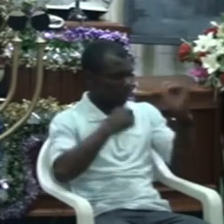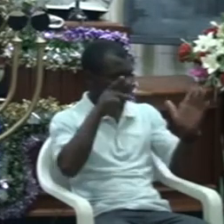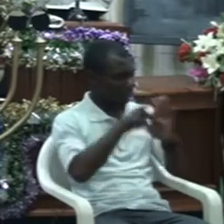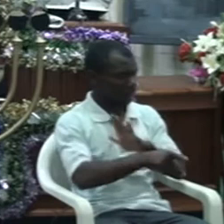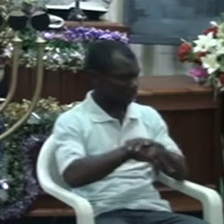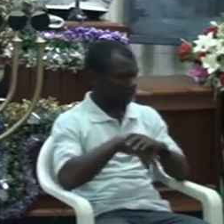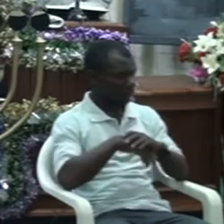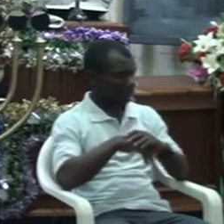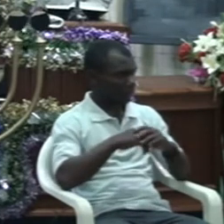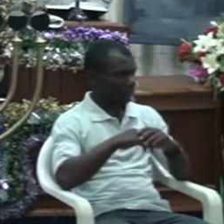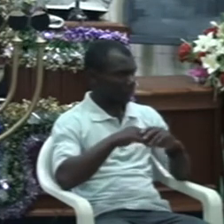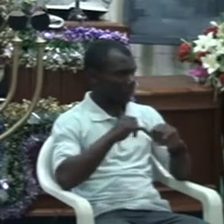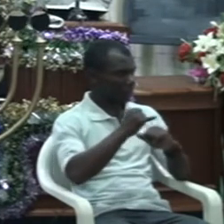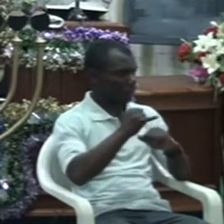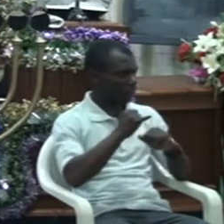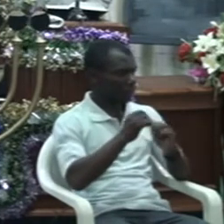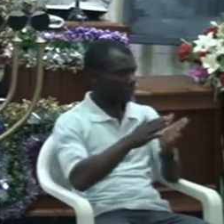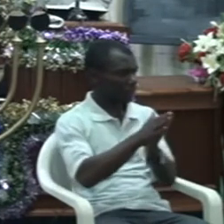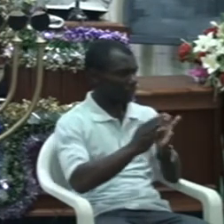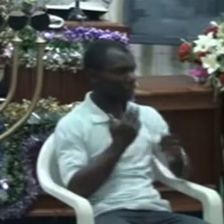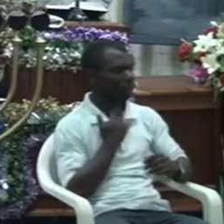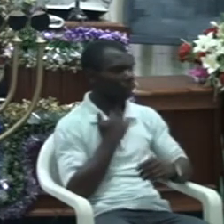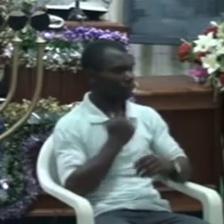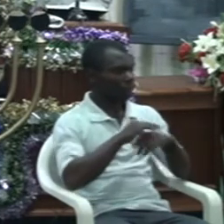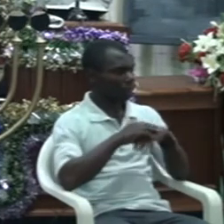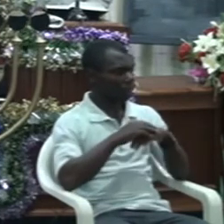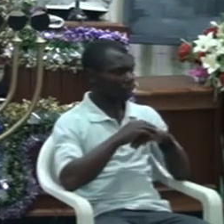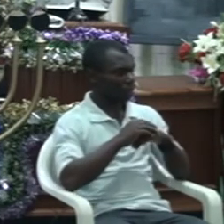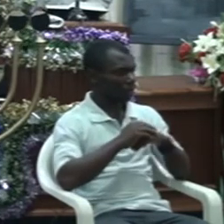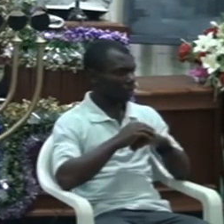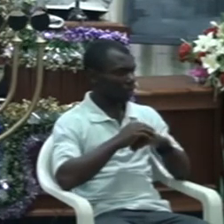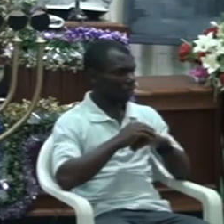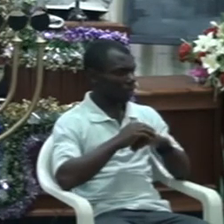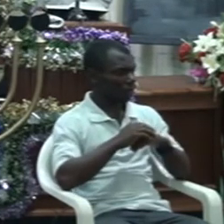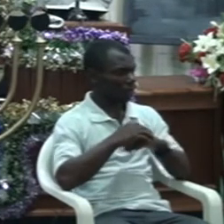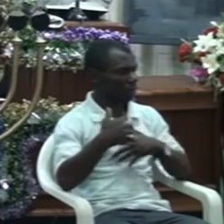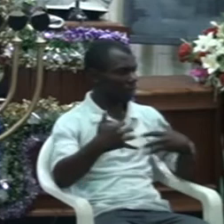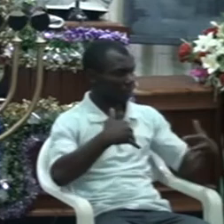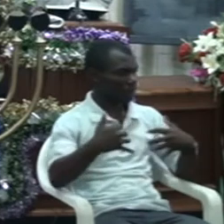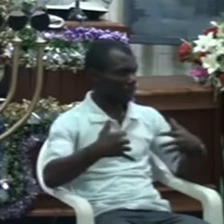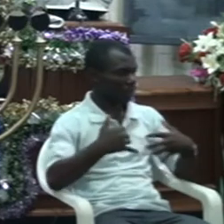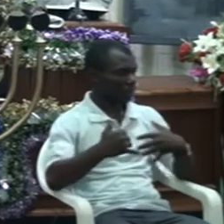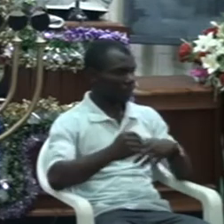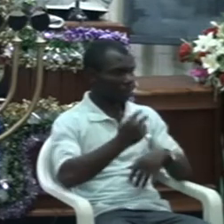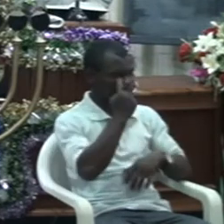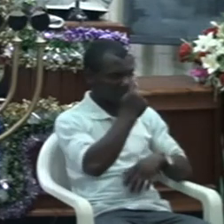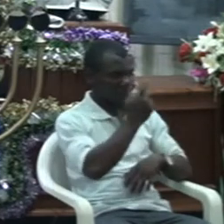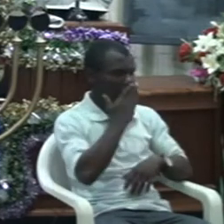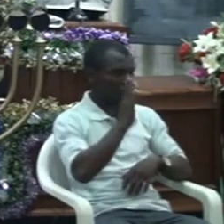Uwaji, Uzini, Tama, Maovi, Maovu, Hila, Jeuri, Macho